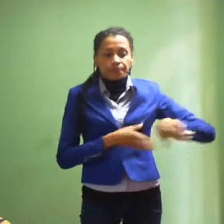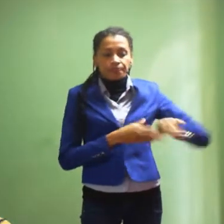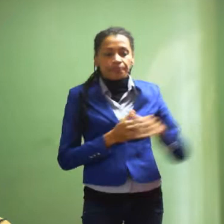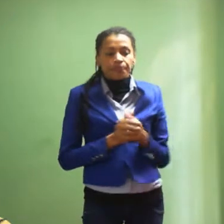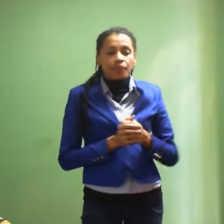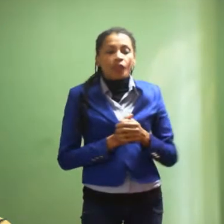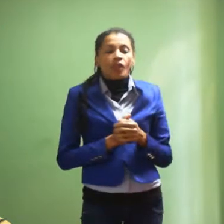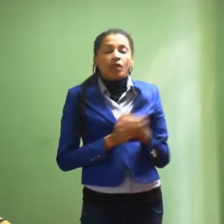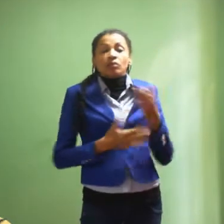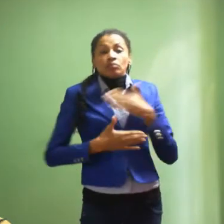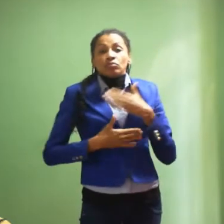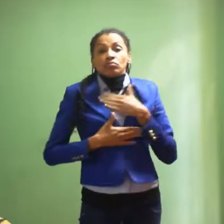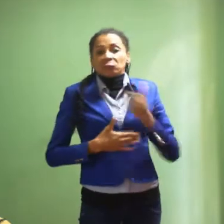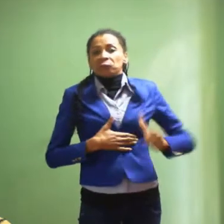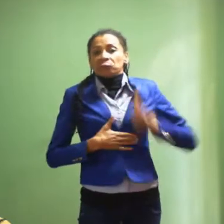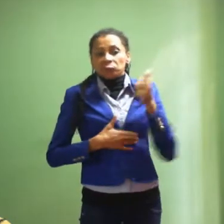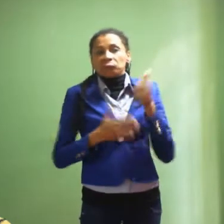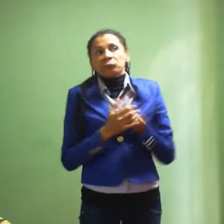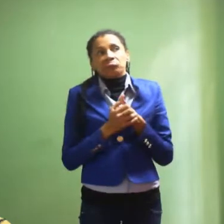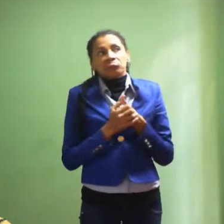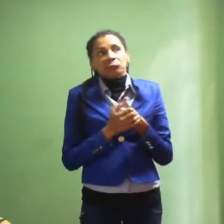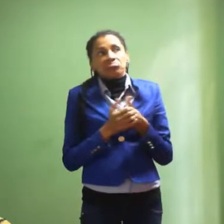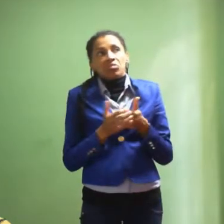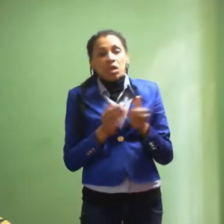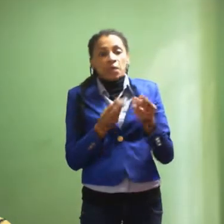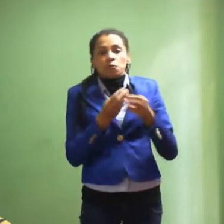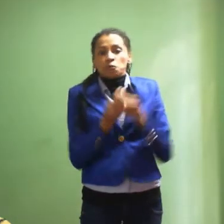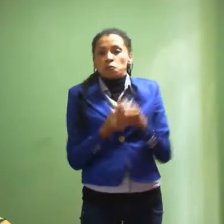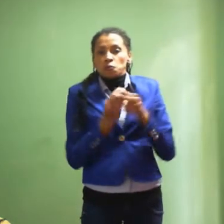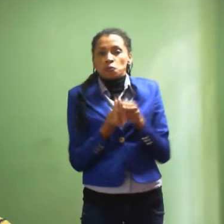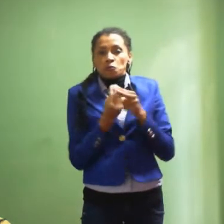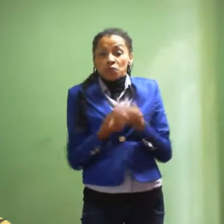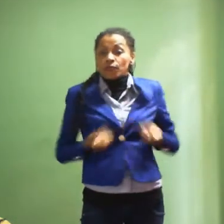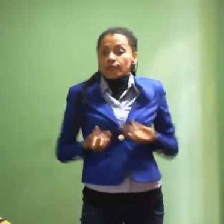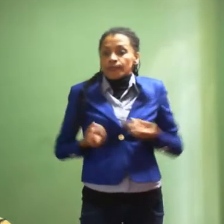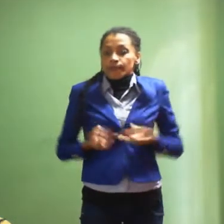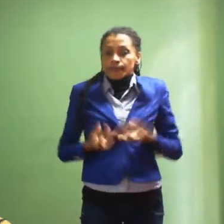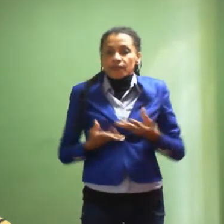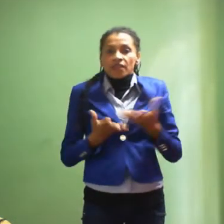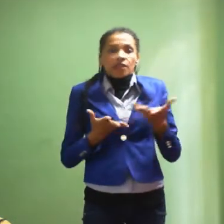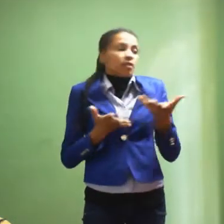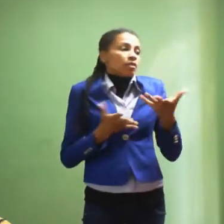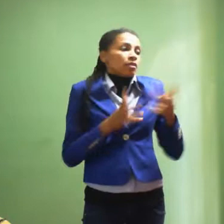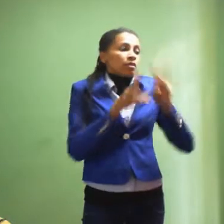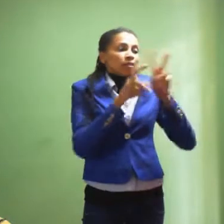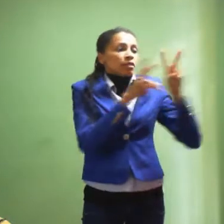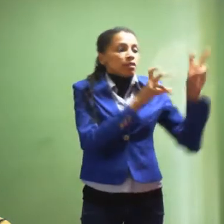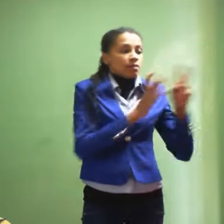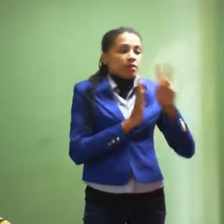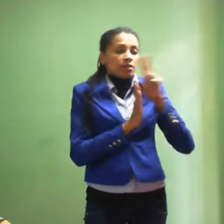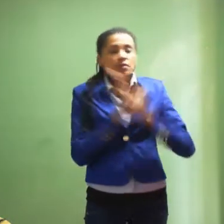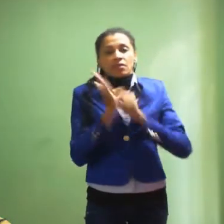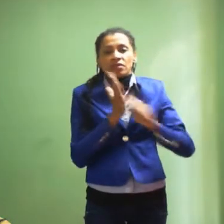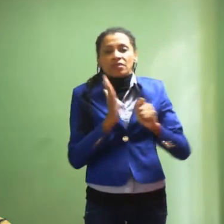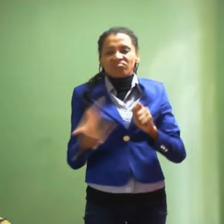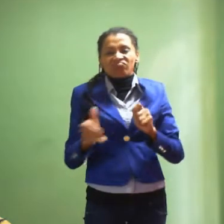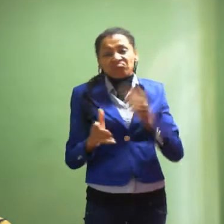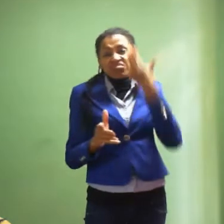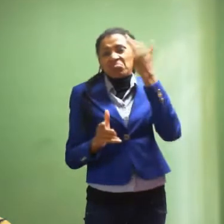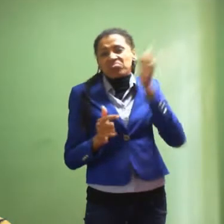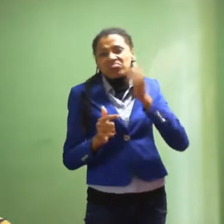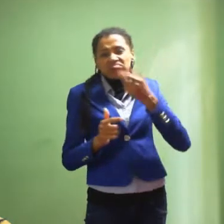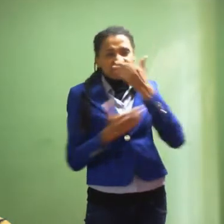como instrumento, va a haber una aversión, va a haber un rechazo por ese instrumento, por esos procesos, por la lectura y la